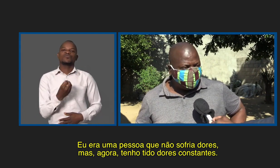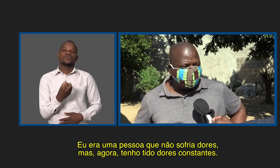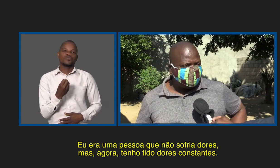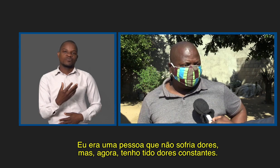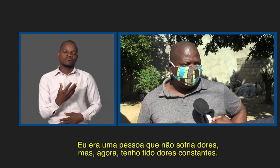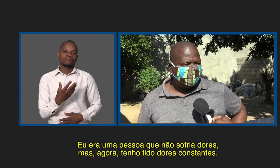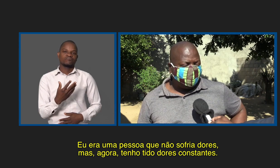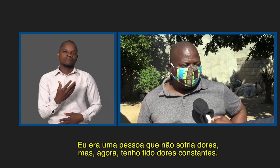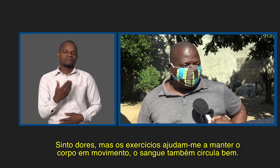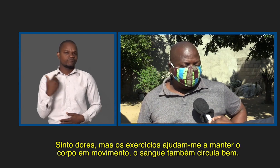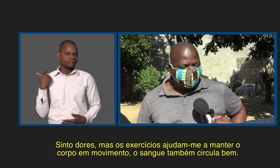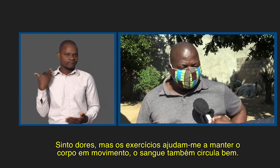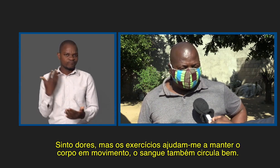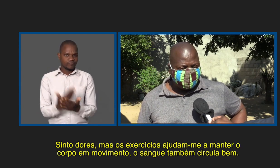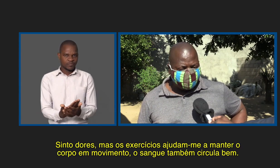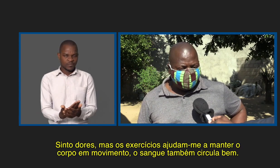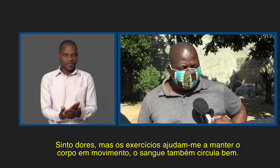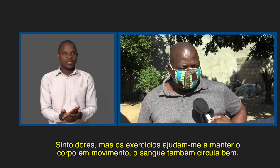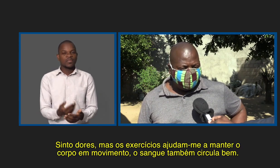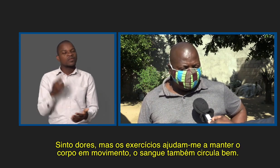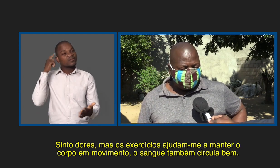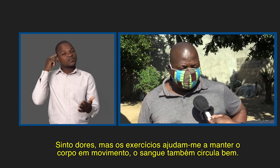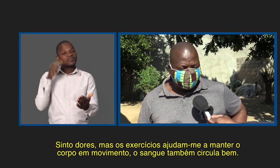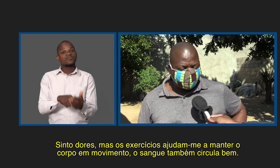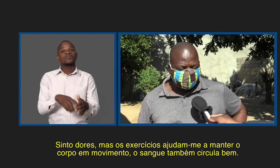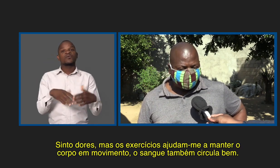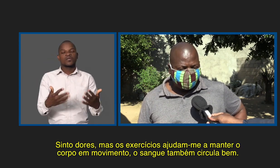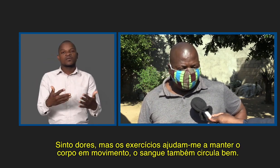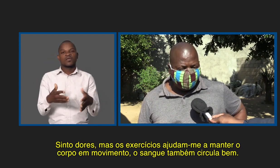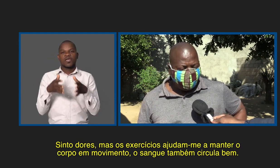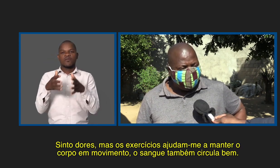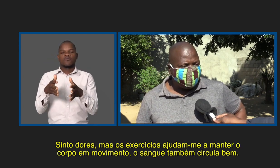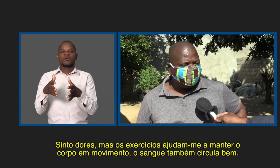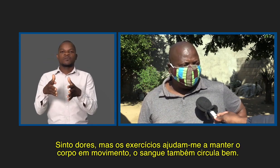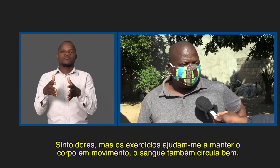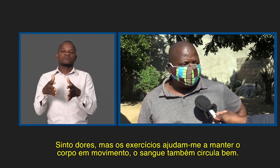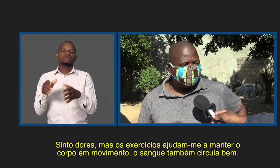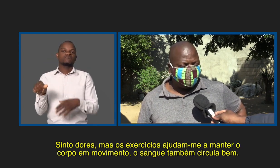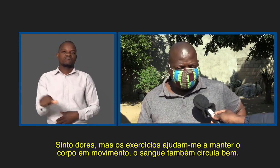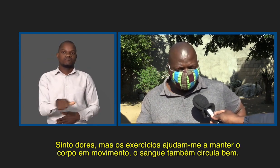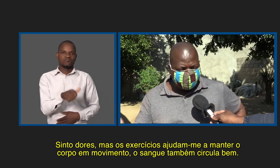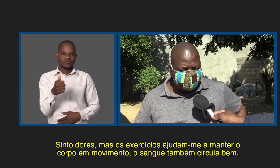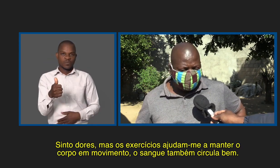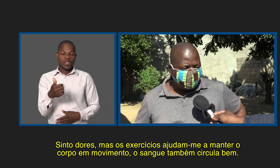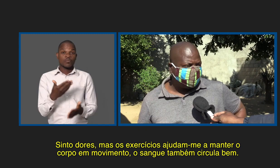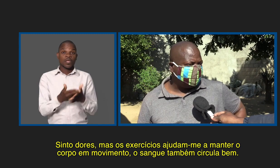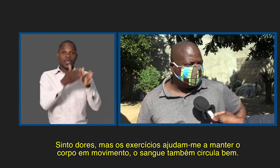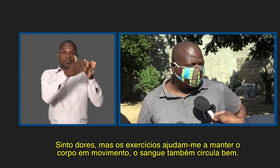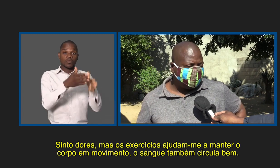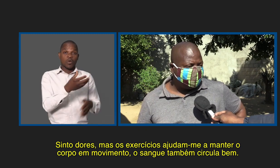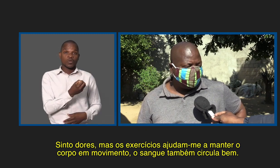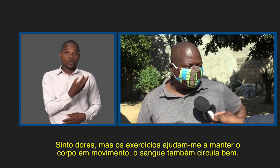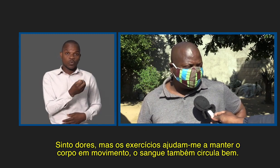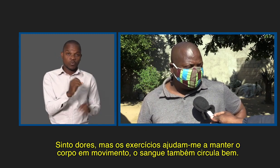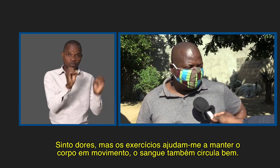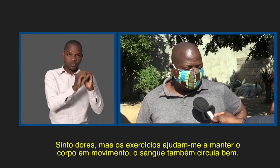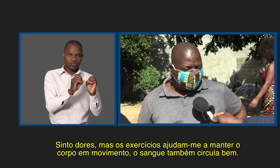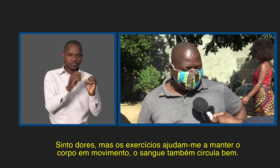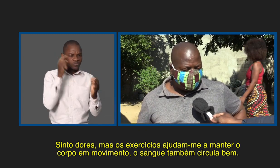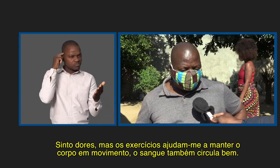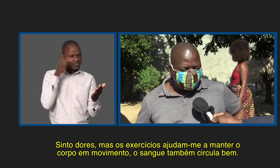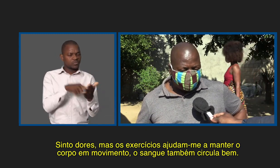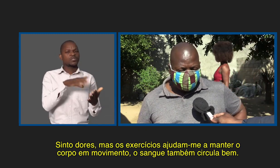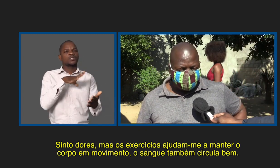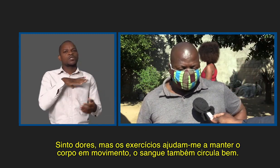sofrer de dores, isso quer dizer que é uma forma de vida, porque a pessoa que não sente dores não é uma esperança,